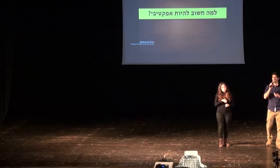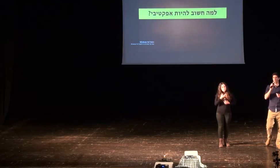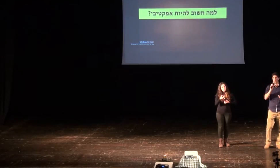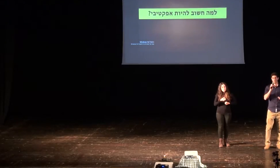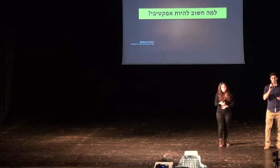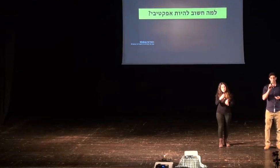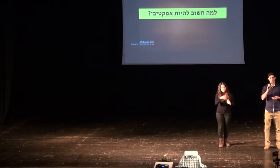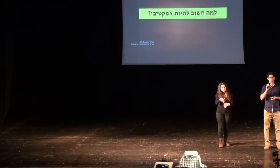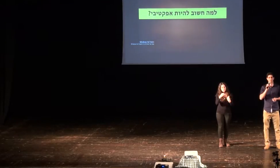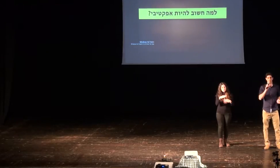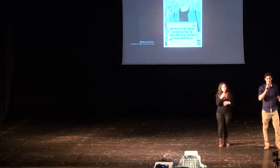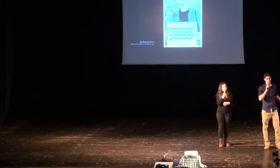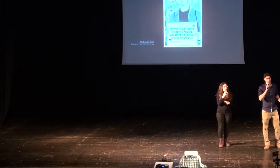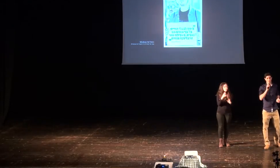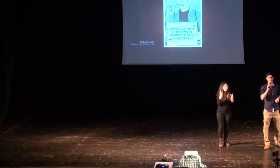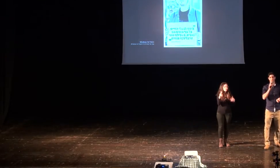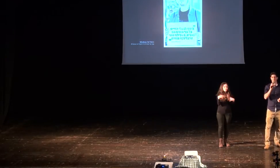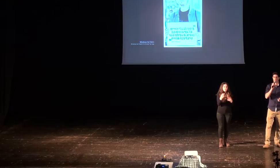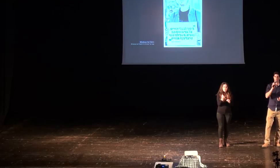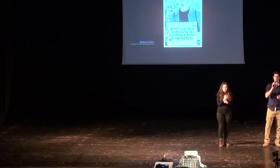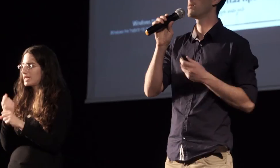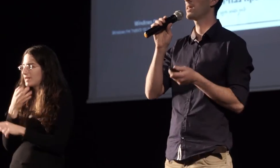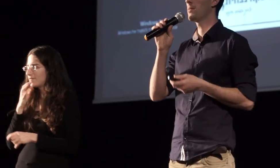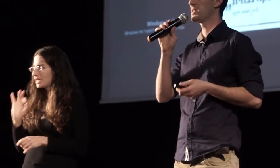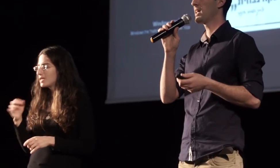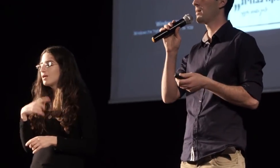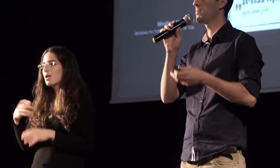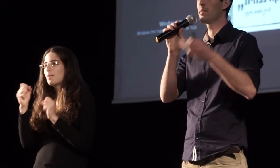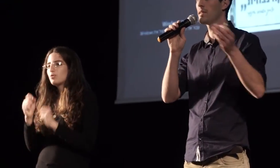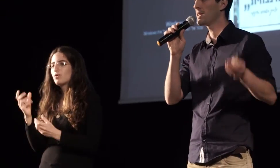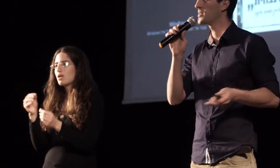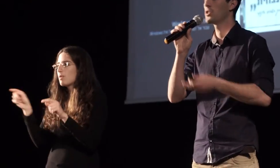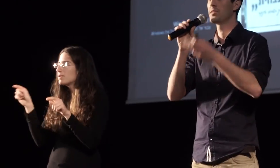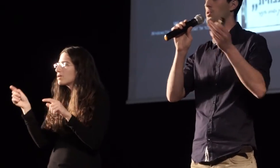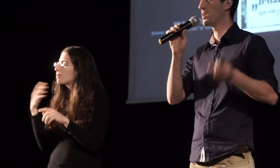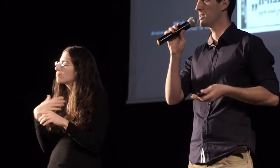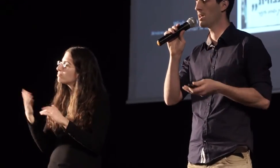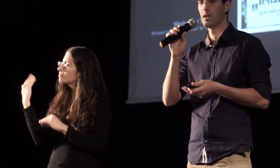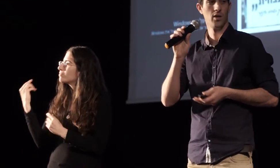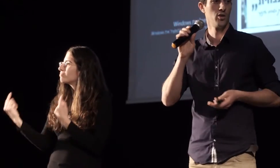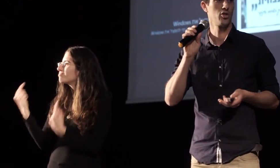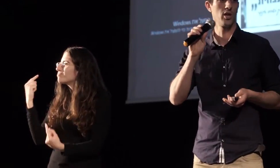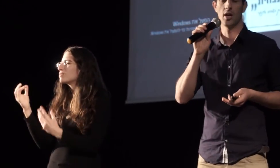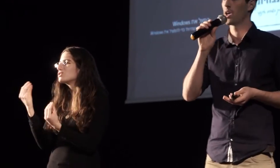למה חשוב להיות אפקטיבי? אז אני בטוח שהרבה מכם יצא לכם איתה איזושהי סיטואציה